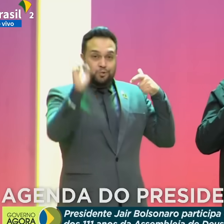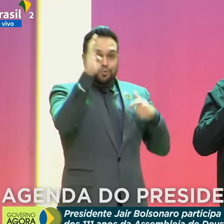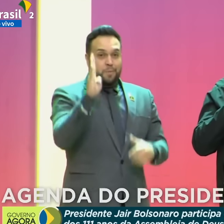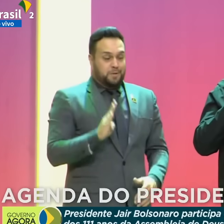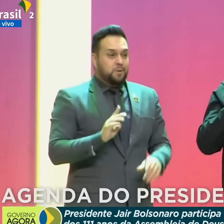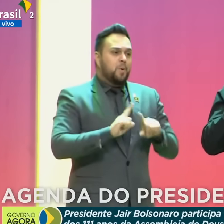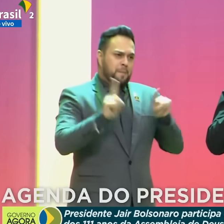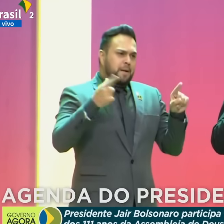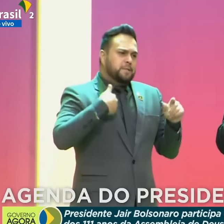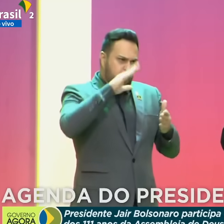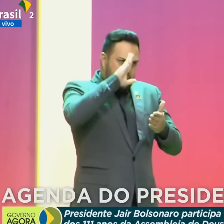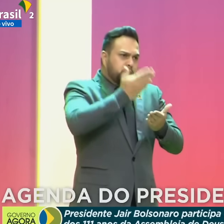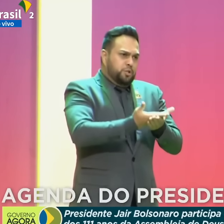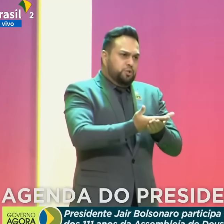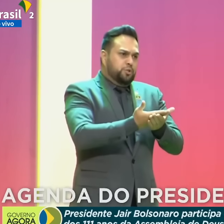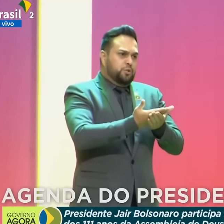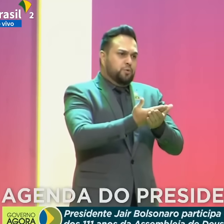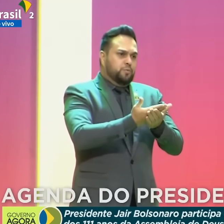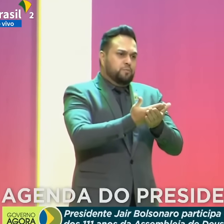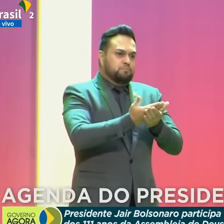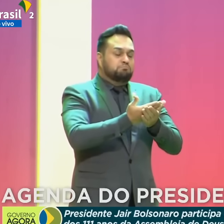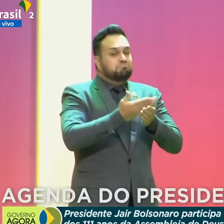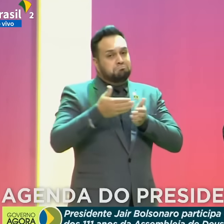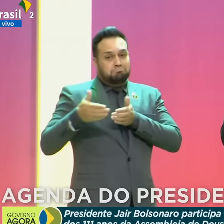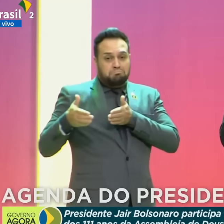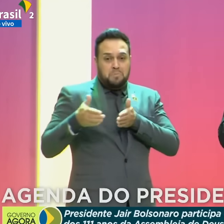Creio que o destino